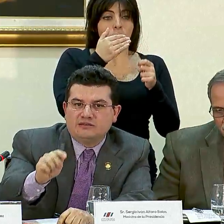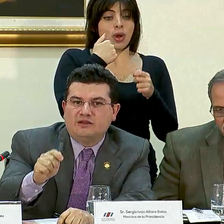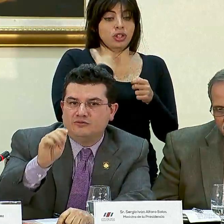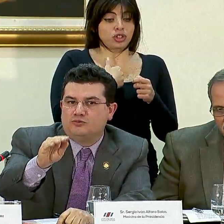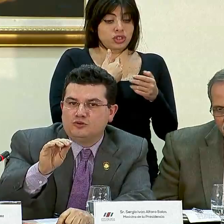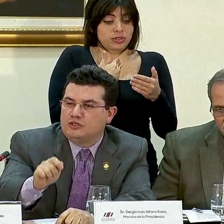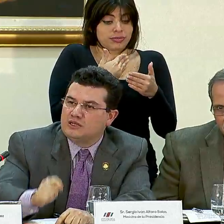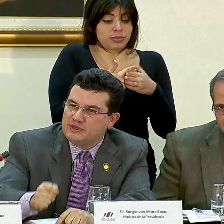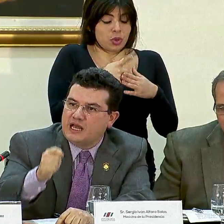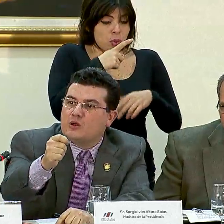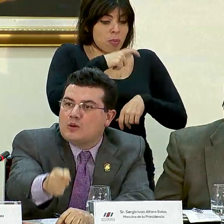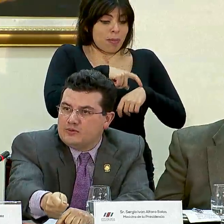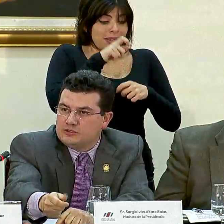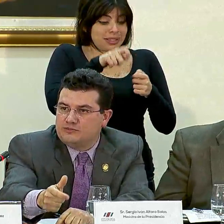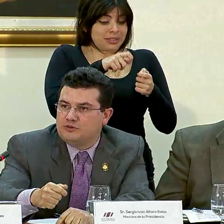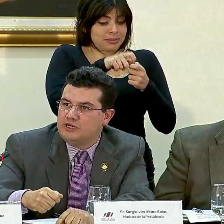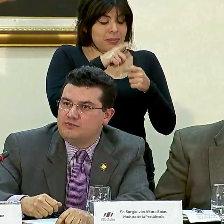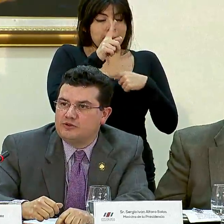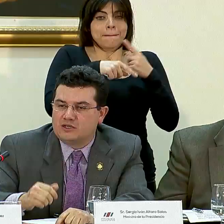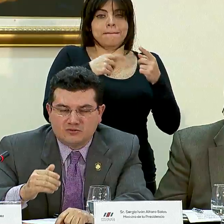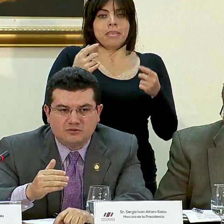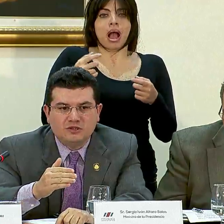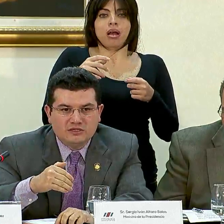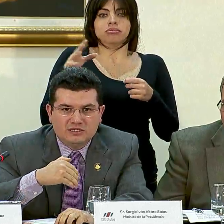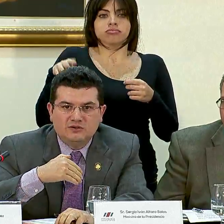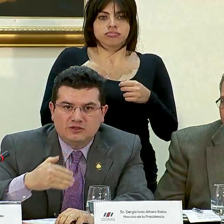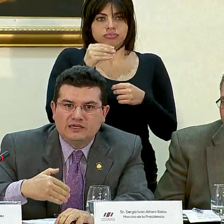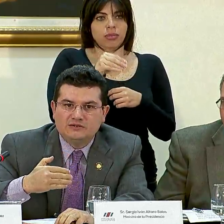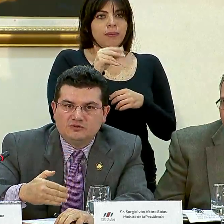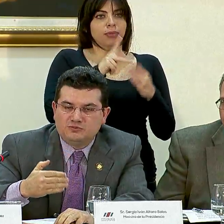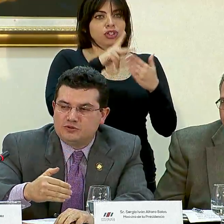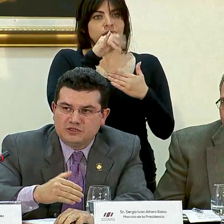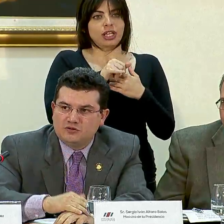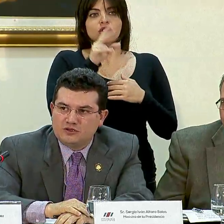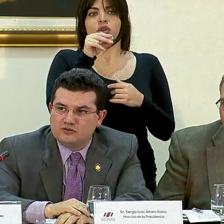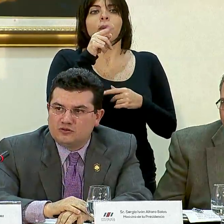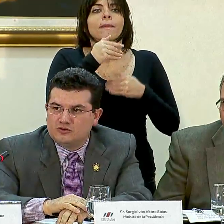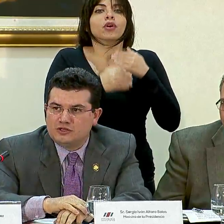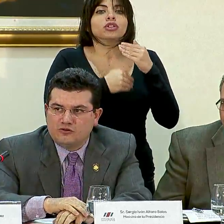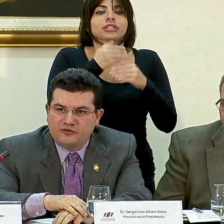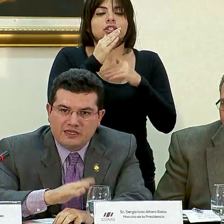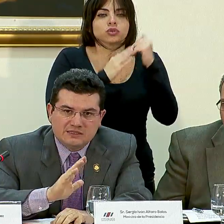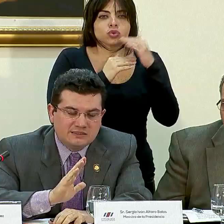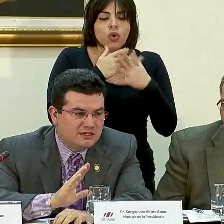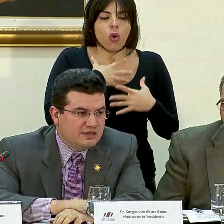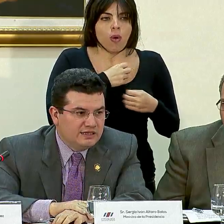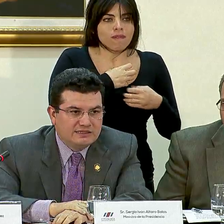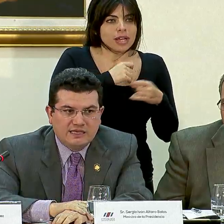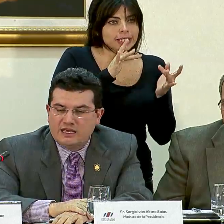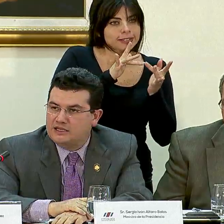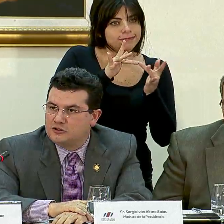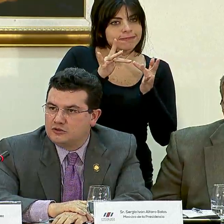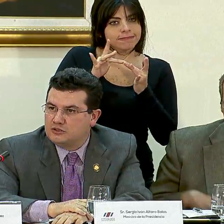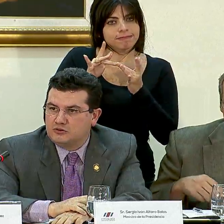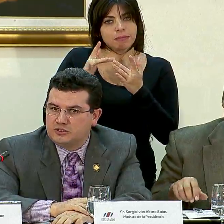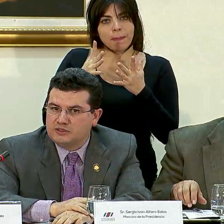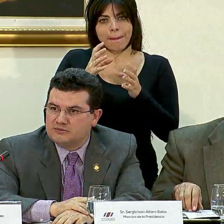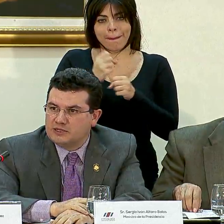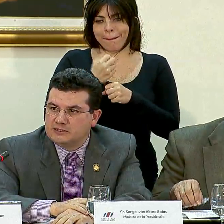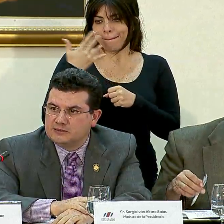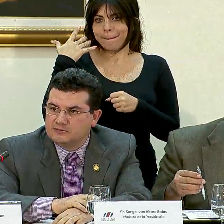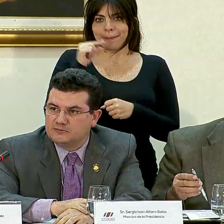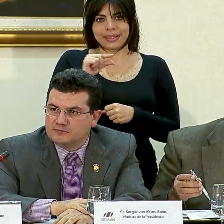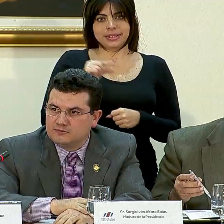lleguemos a un punto determinado vamos a poner el proyecto, sino que es un proceso de construcción de confianzas que se ha hecho en las